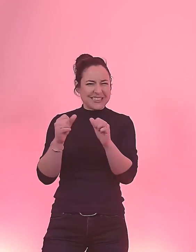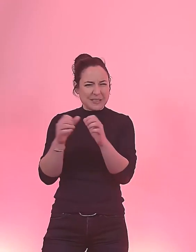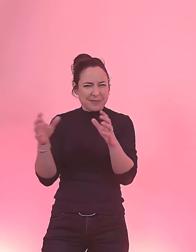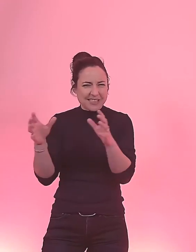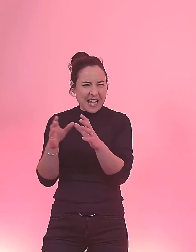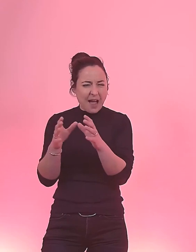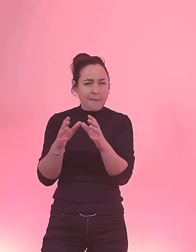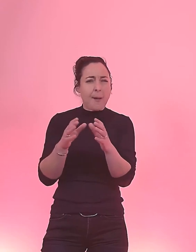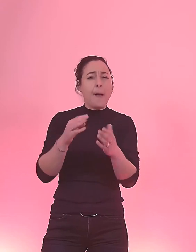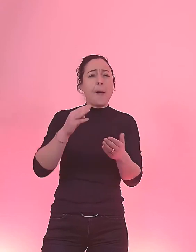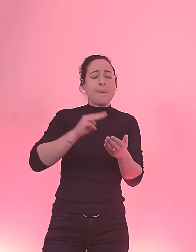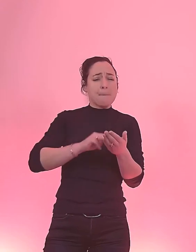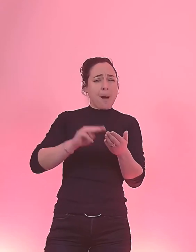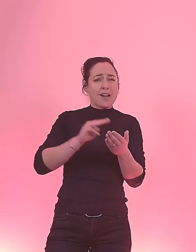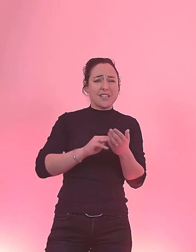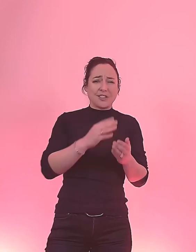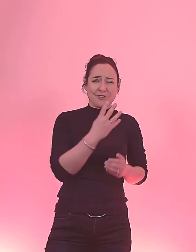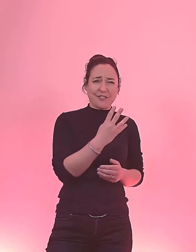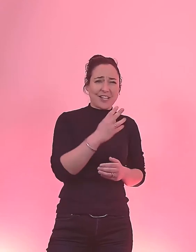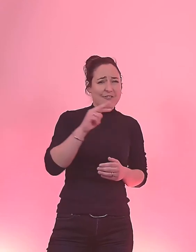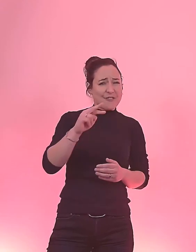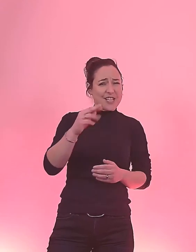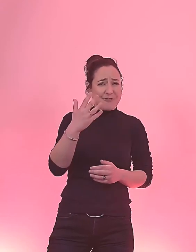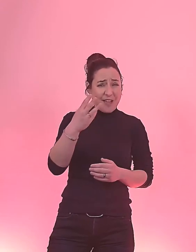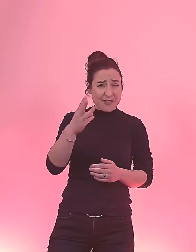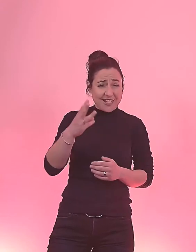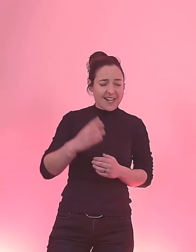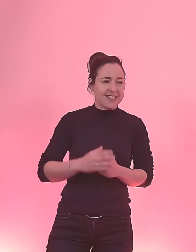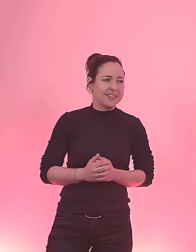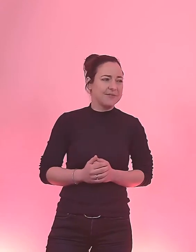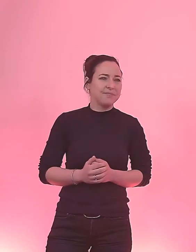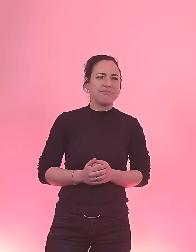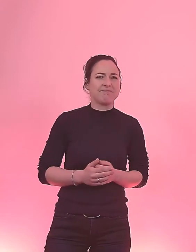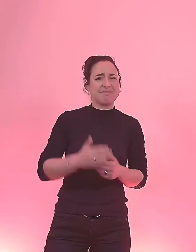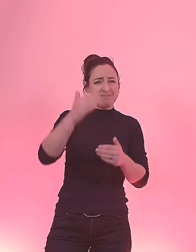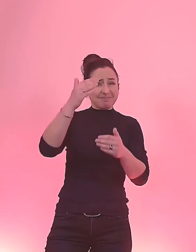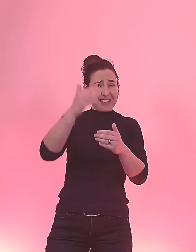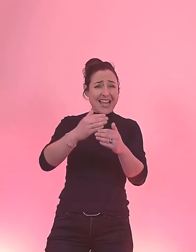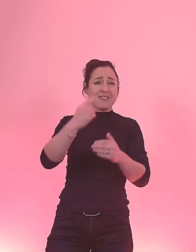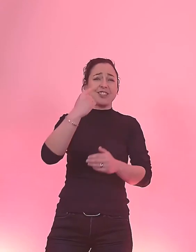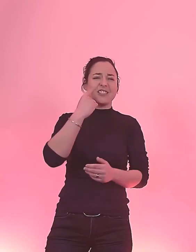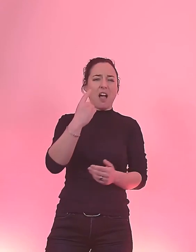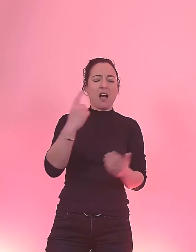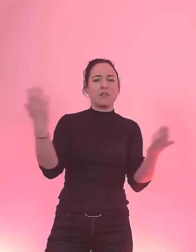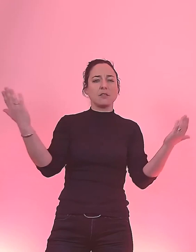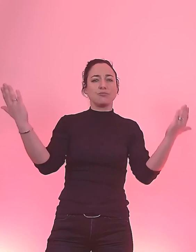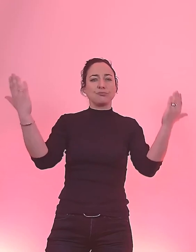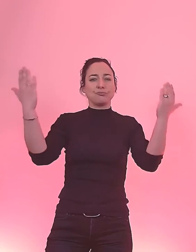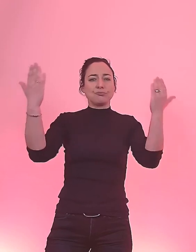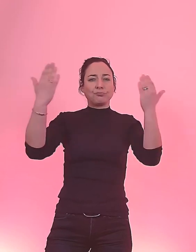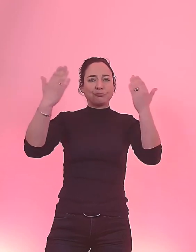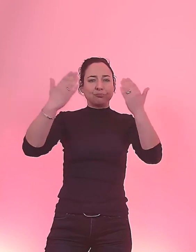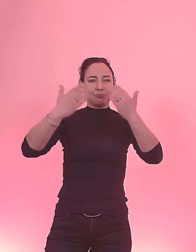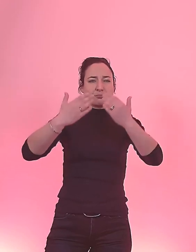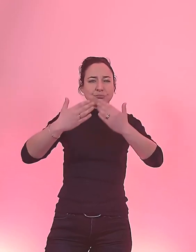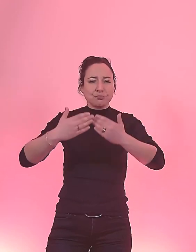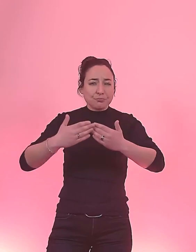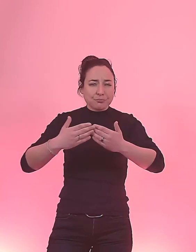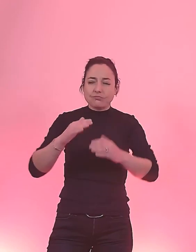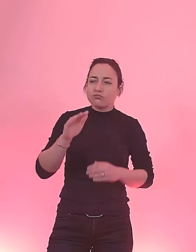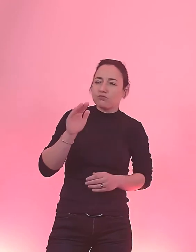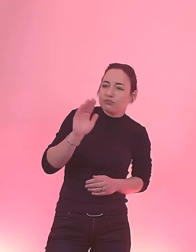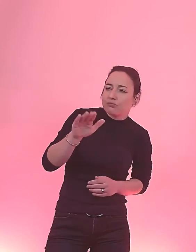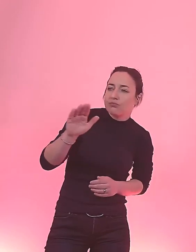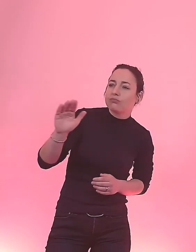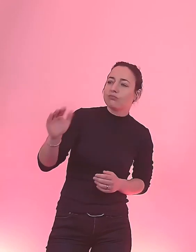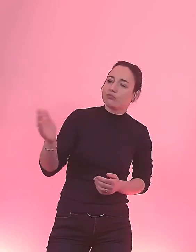marcus 4 vers 35 en dat eind van die dag toen het avond was geworden zei hij tegen hem laten